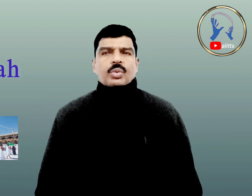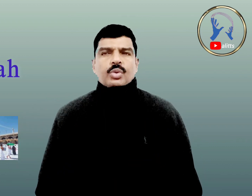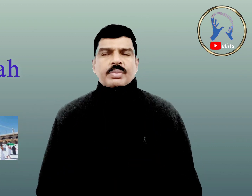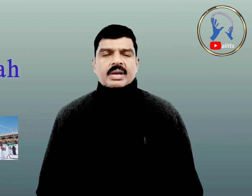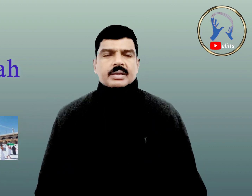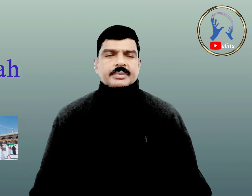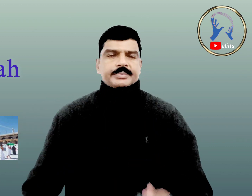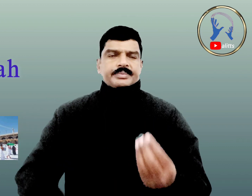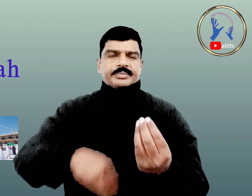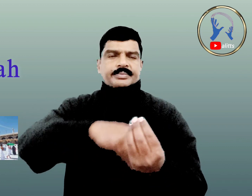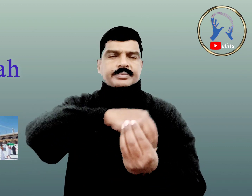عمرہ۔